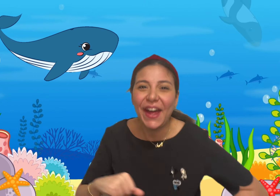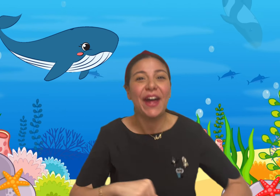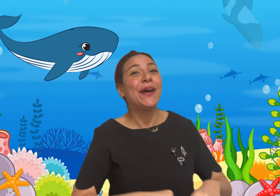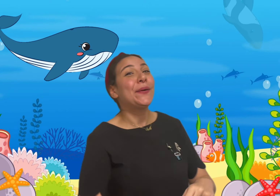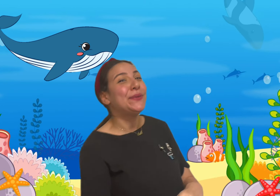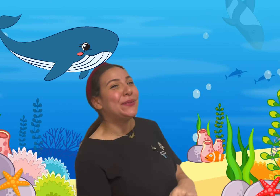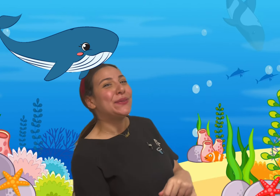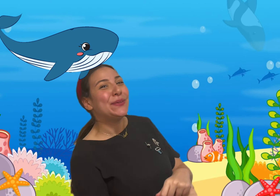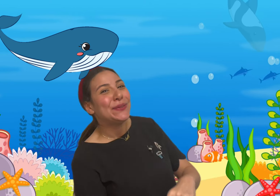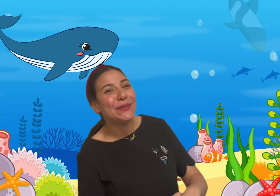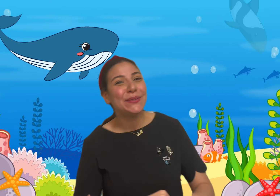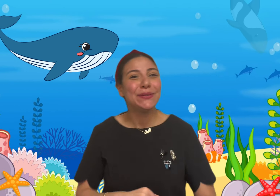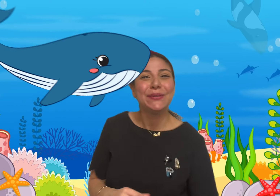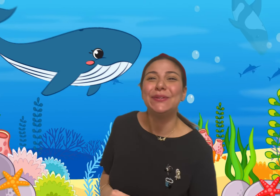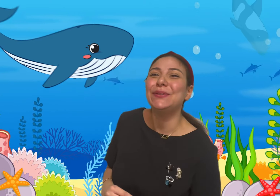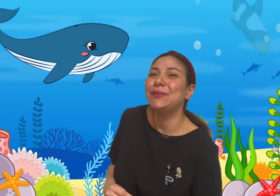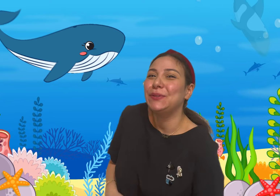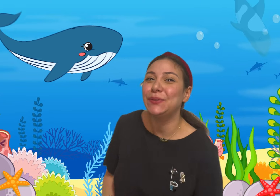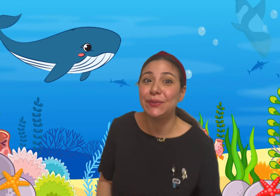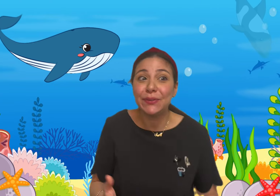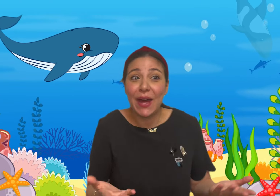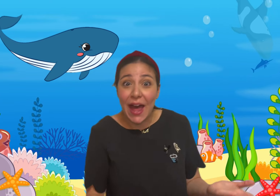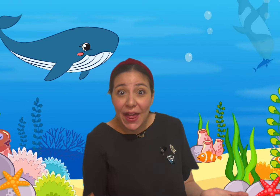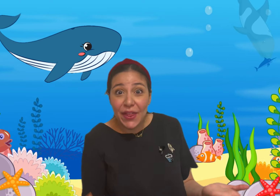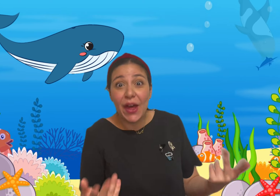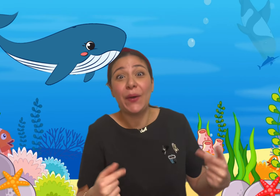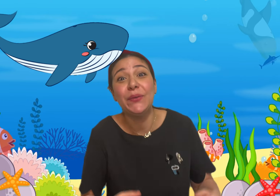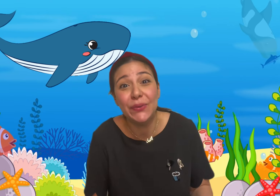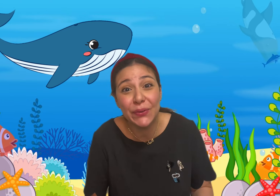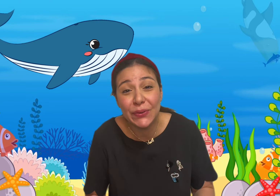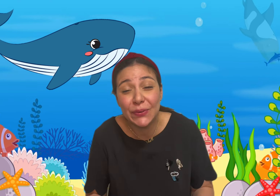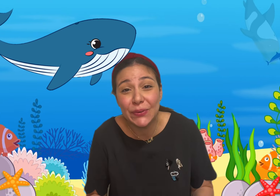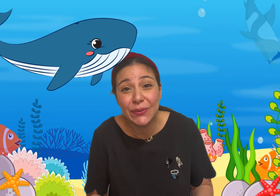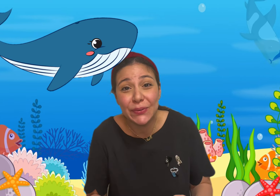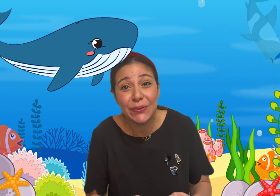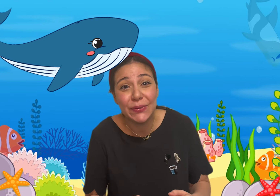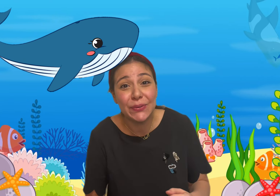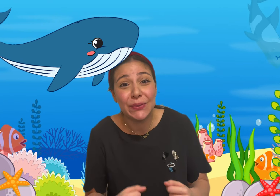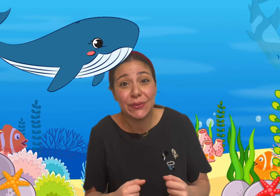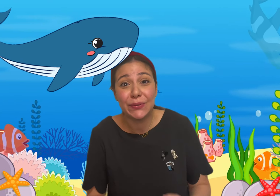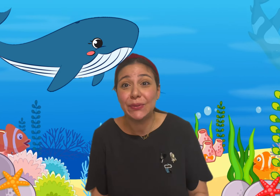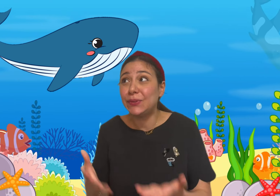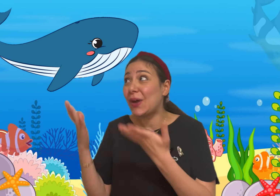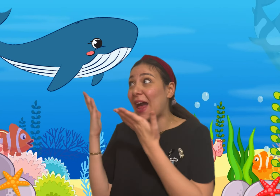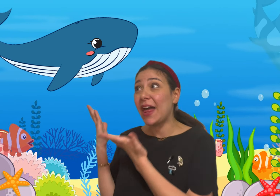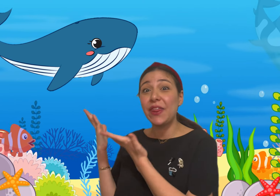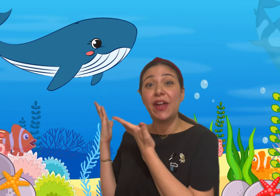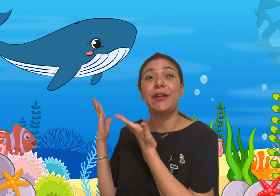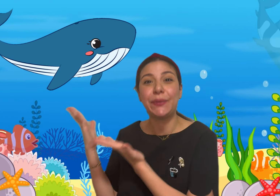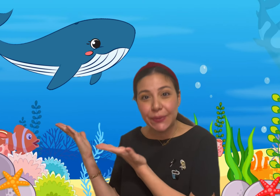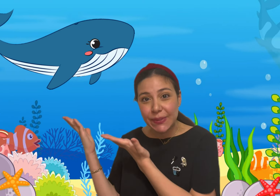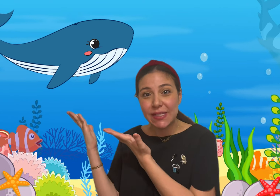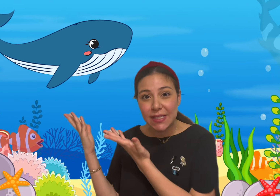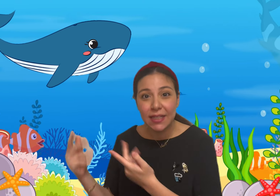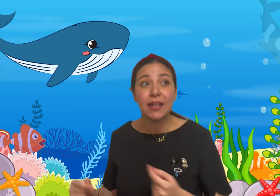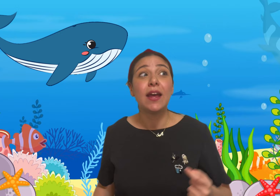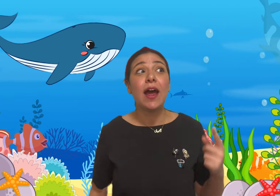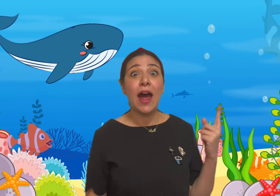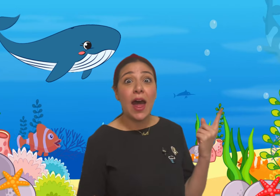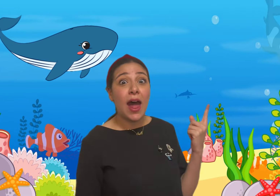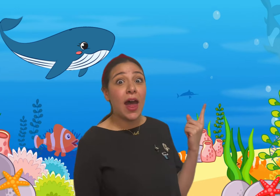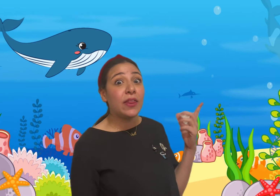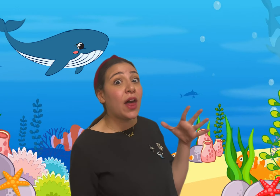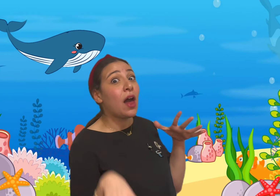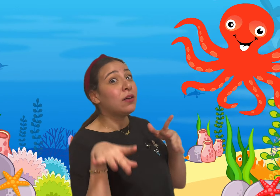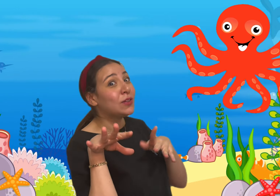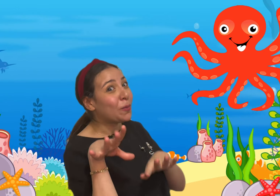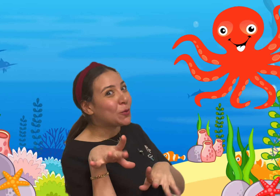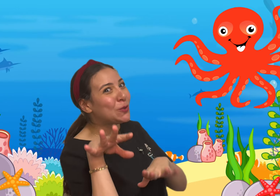أخطبط